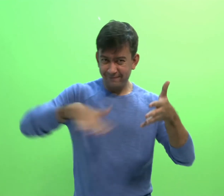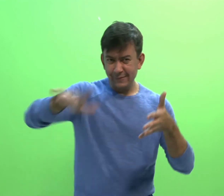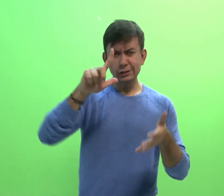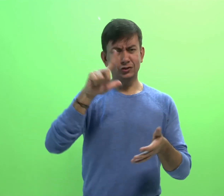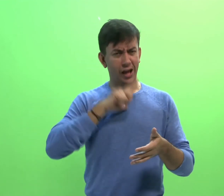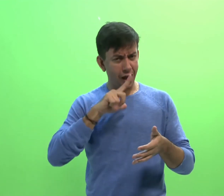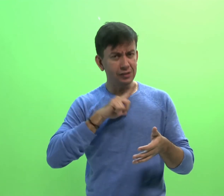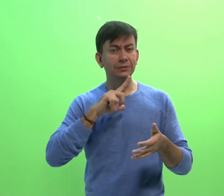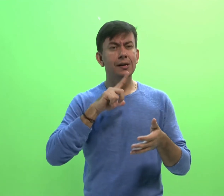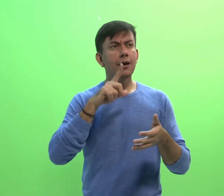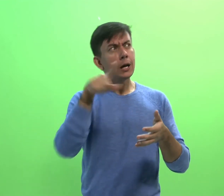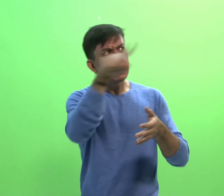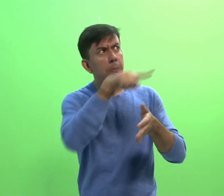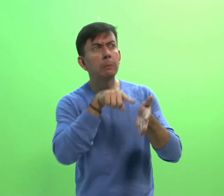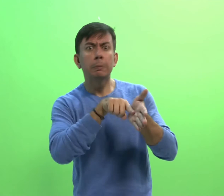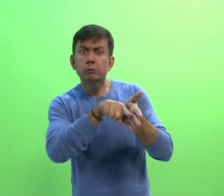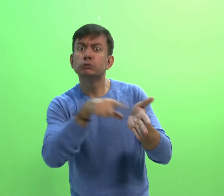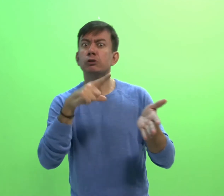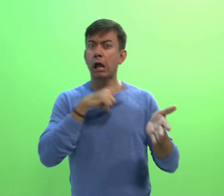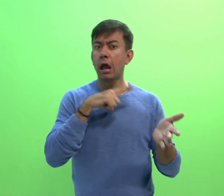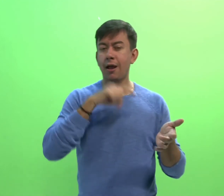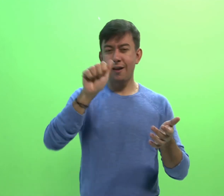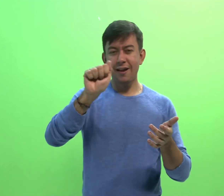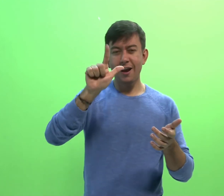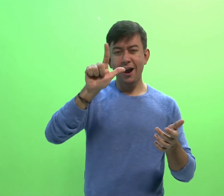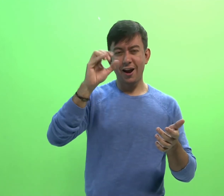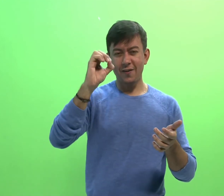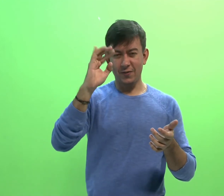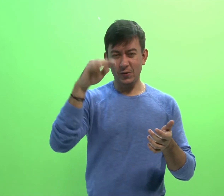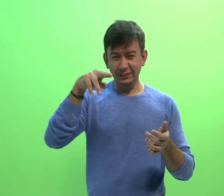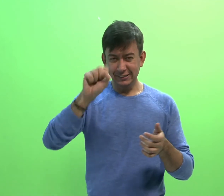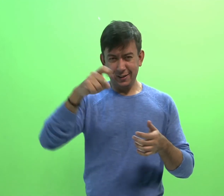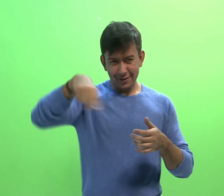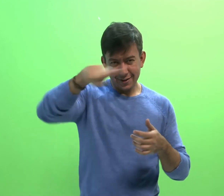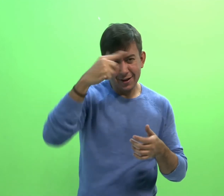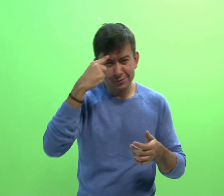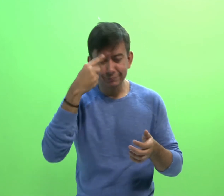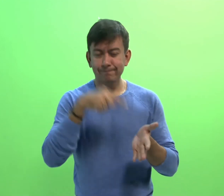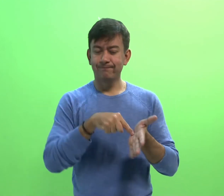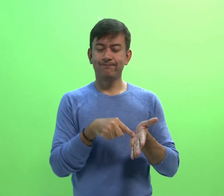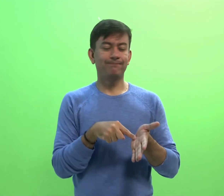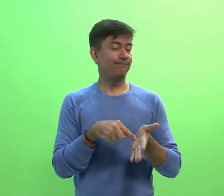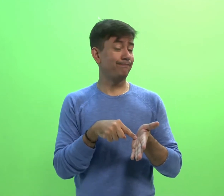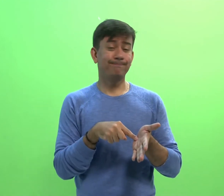dentro da língua de sinais, tem algumas pesquisas.